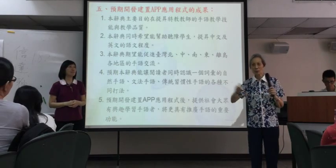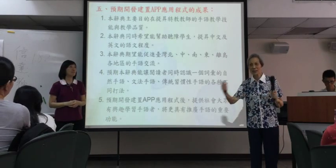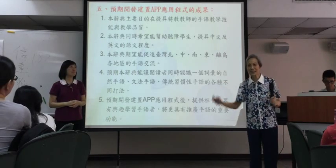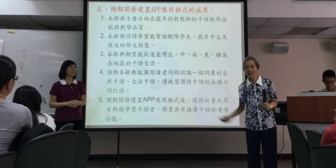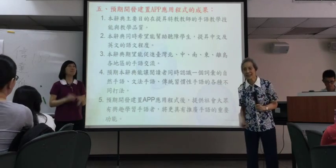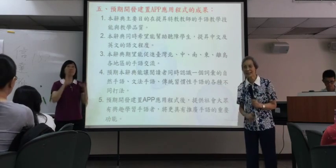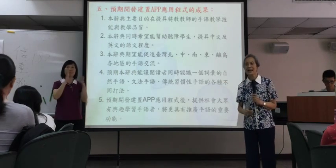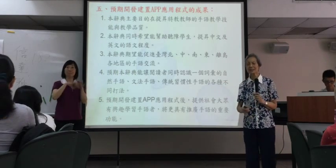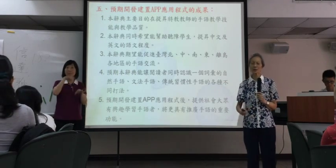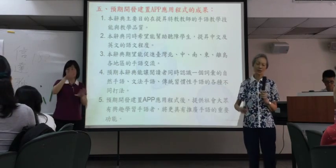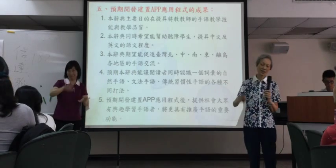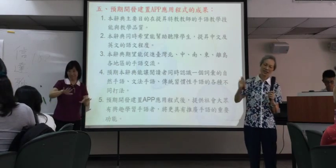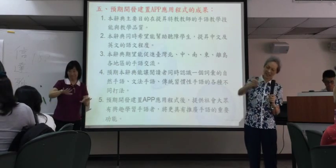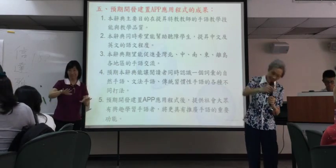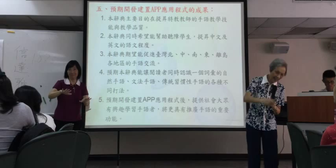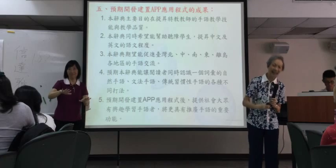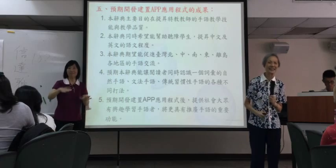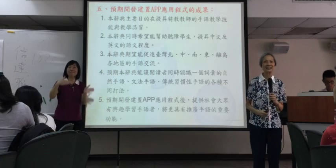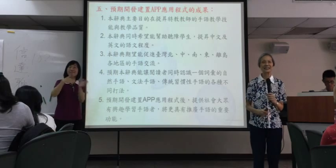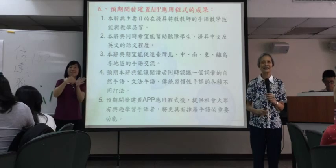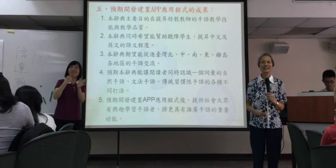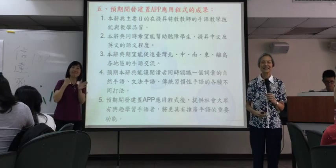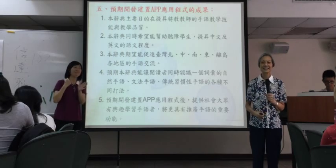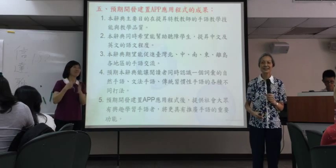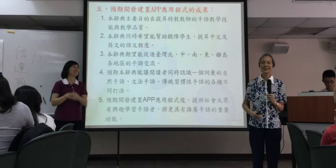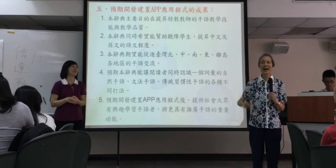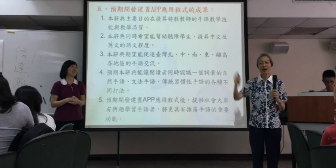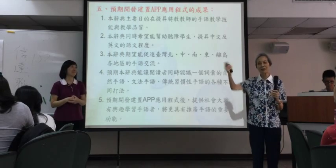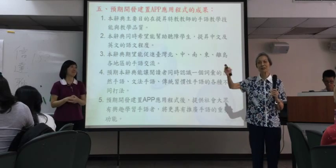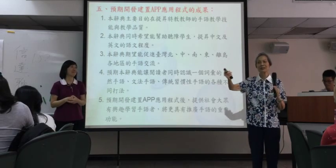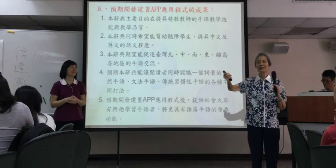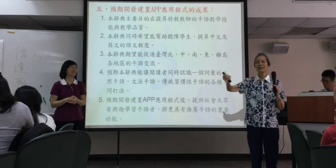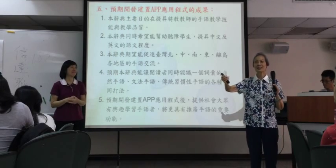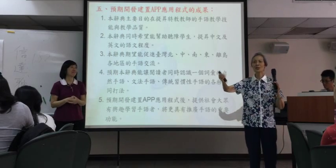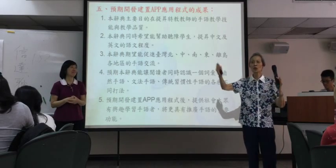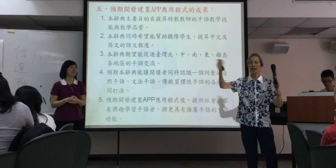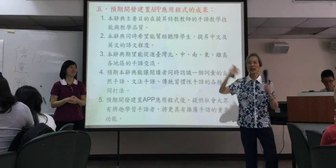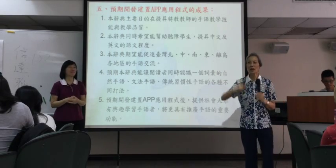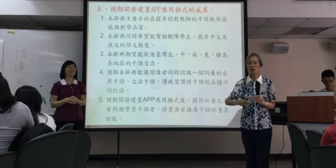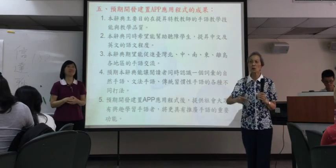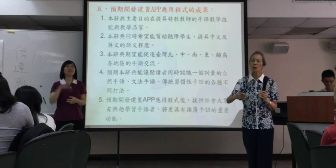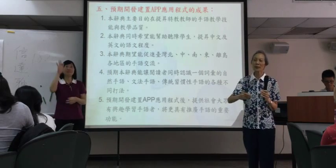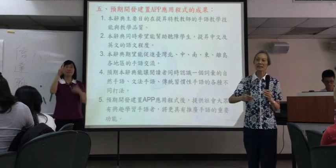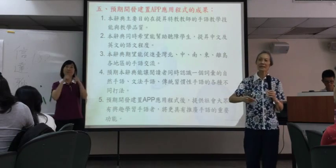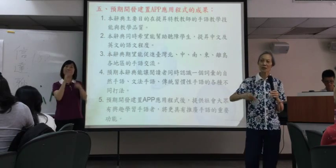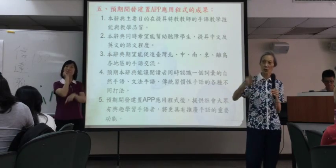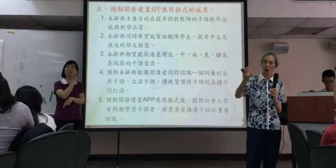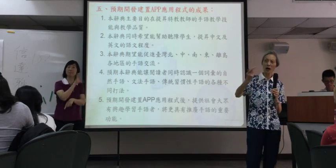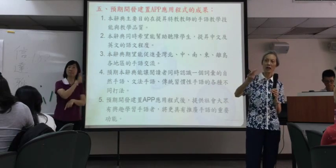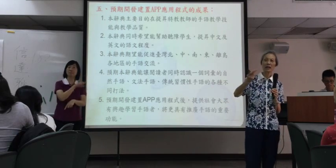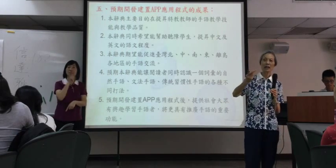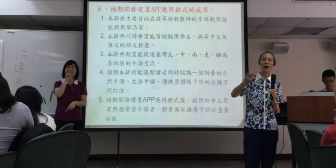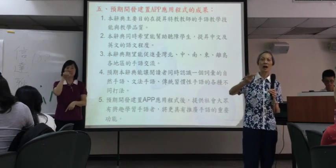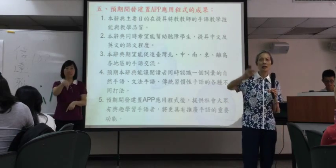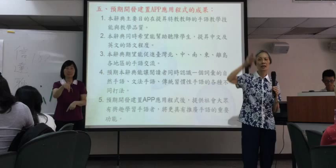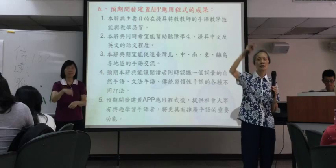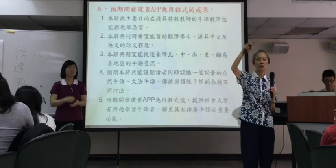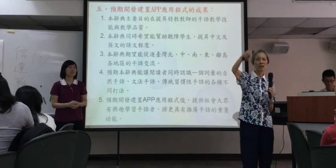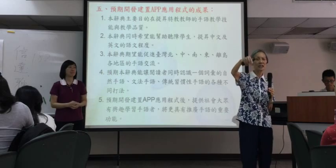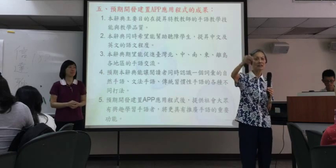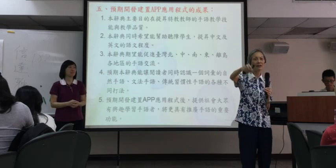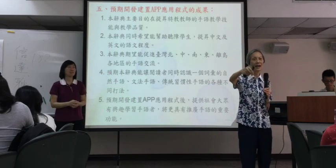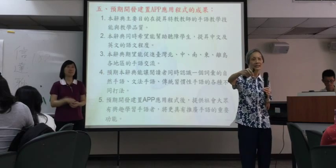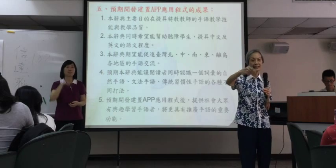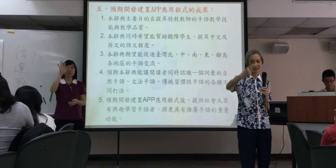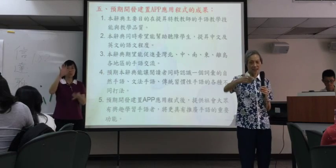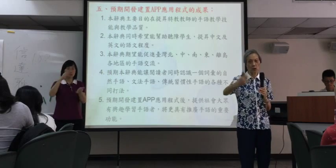所以我们这次啊，就是尽量，只要有人告诉我们说，哦，有